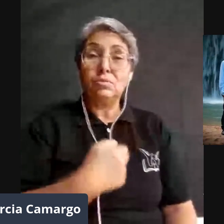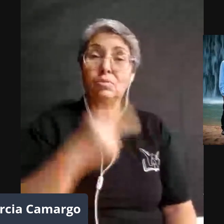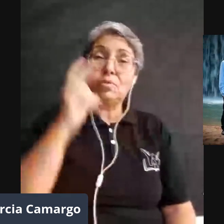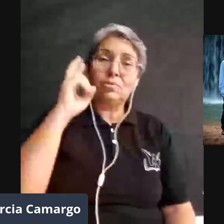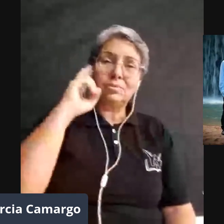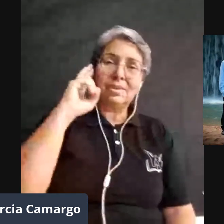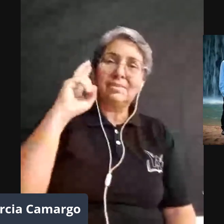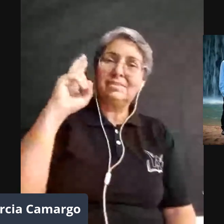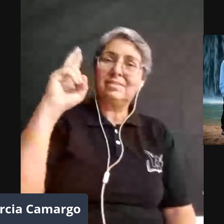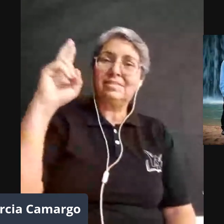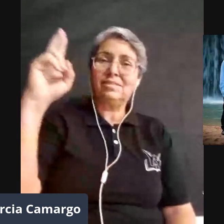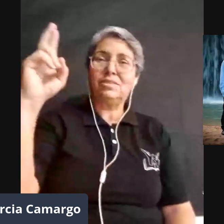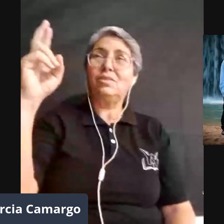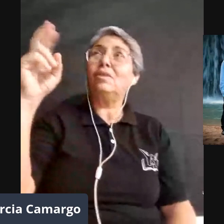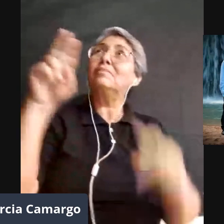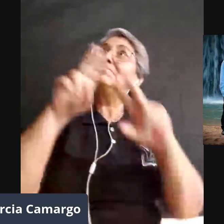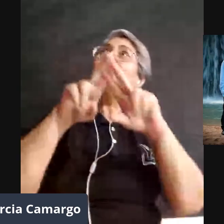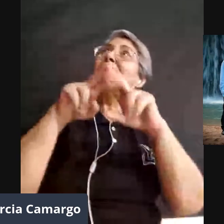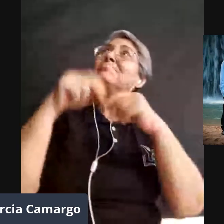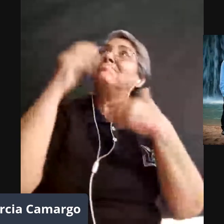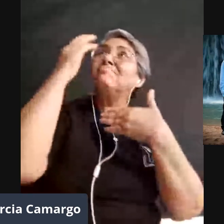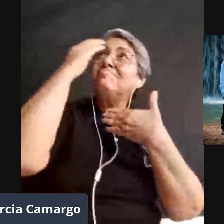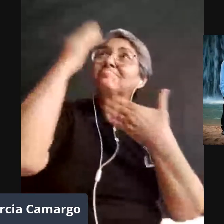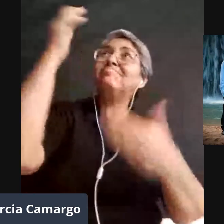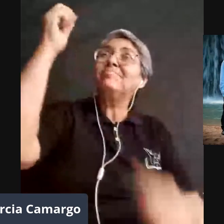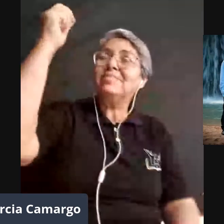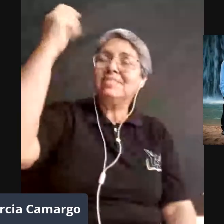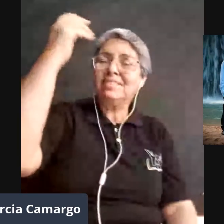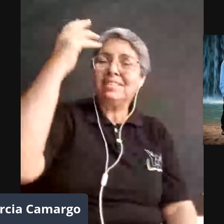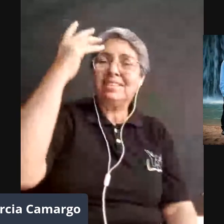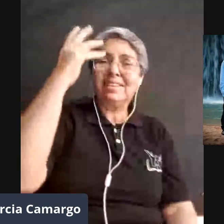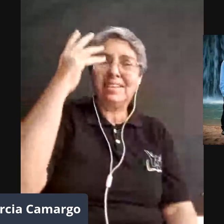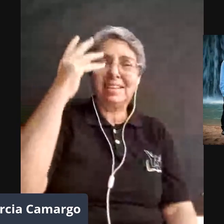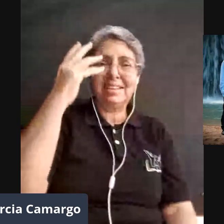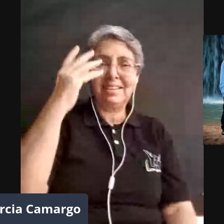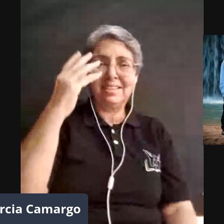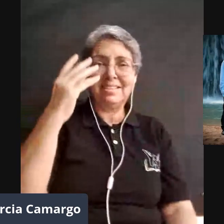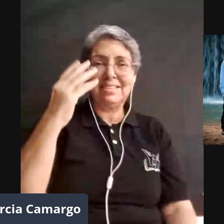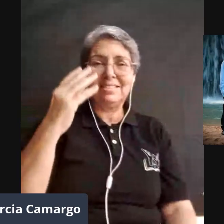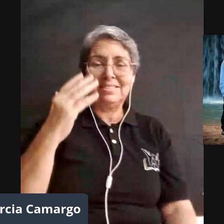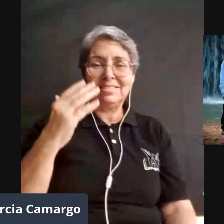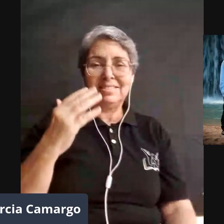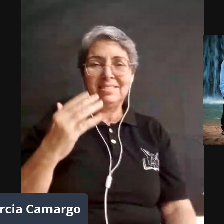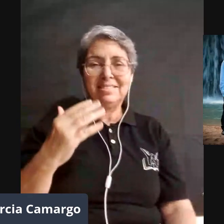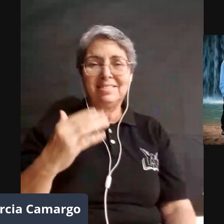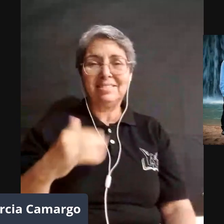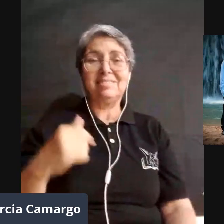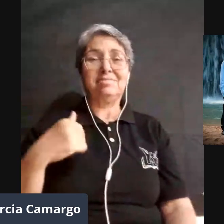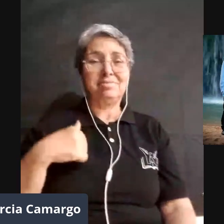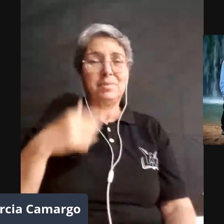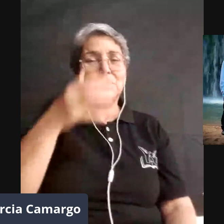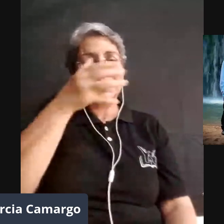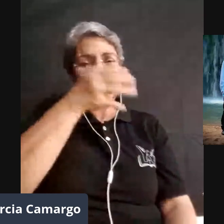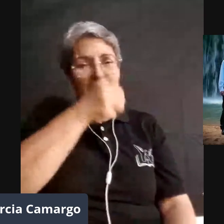sua graça, sim, eu salvo